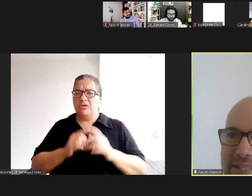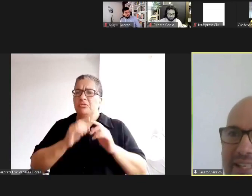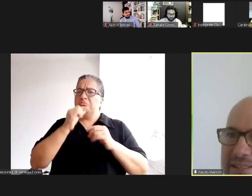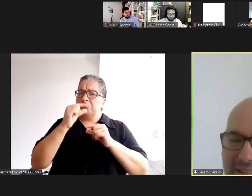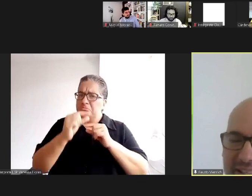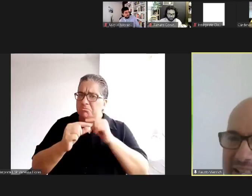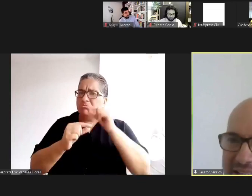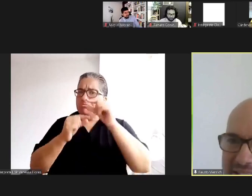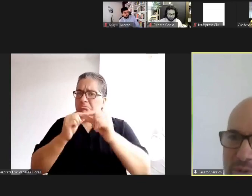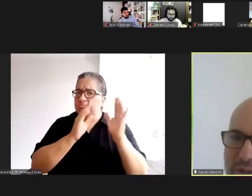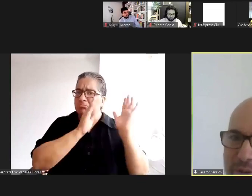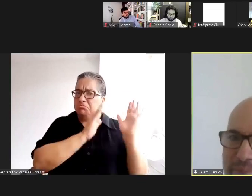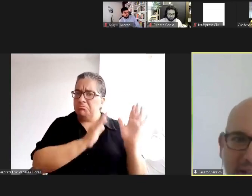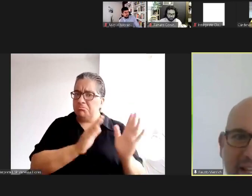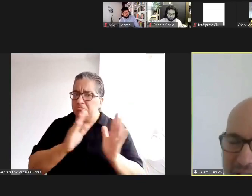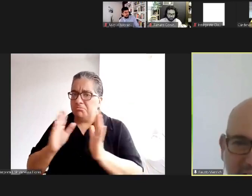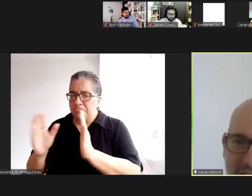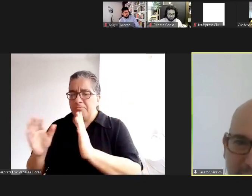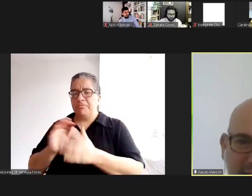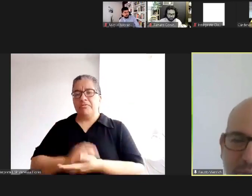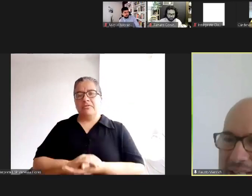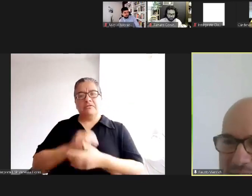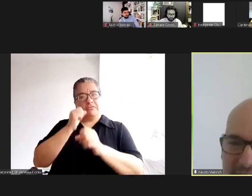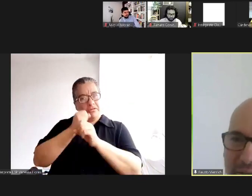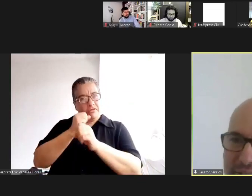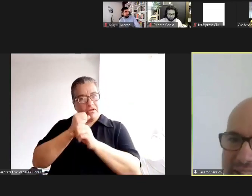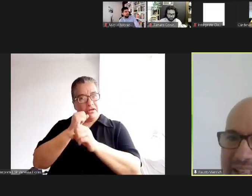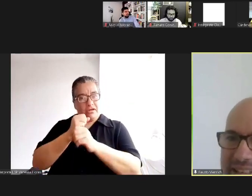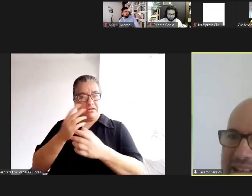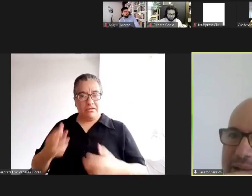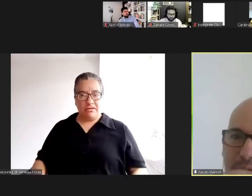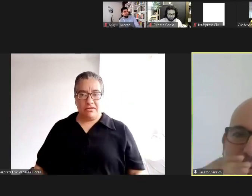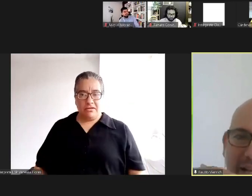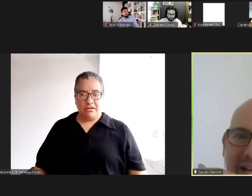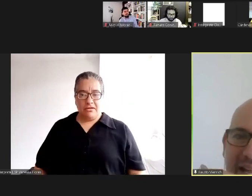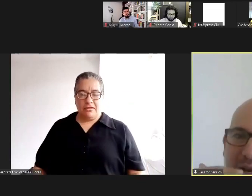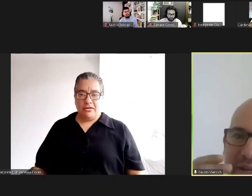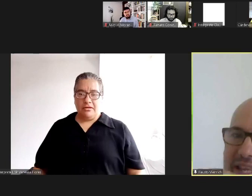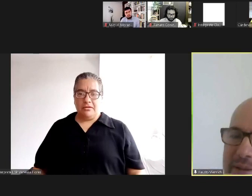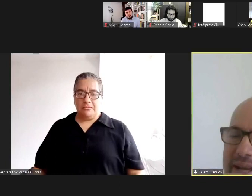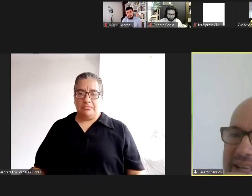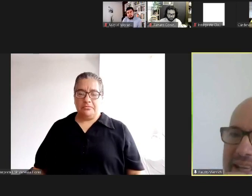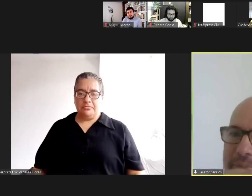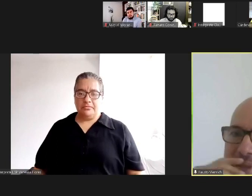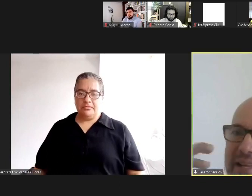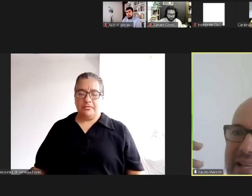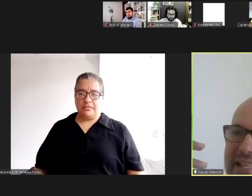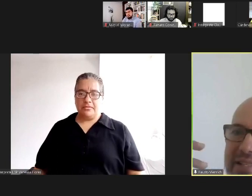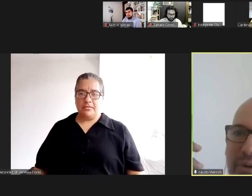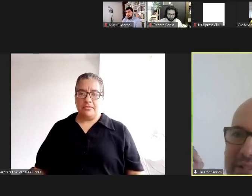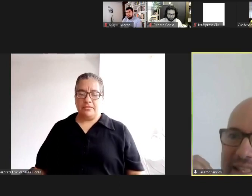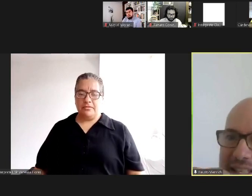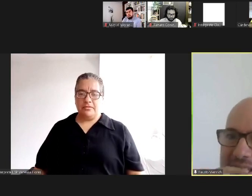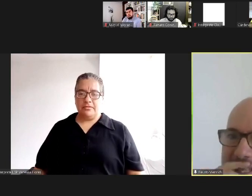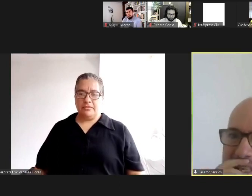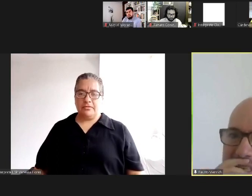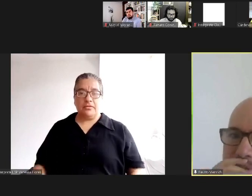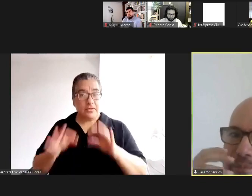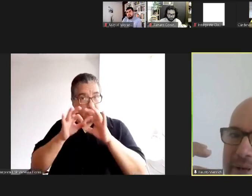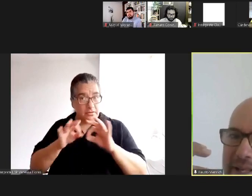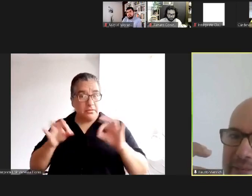dando desde la institución, en particular también de la oficina, pero a lo que iba es que es importante